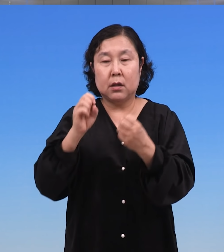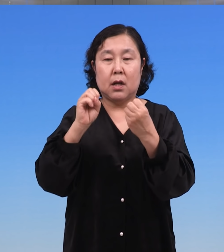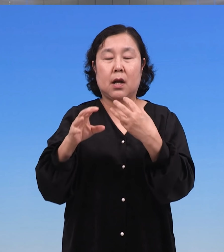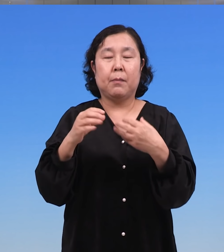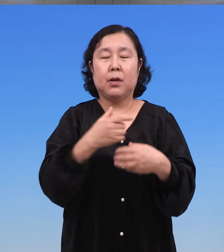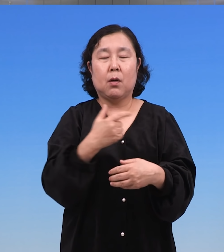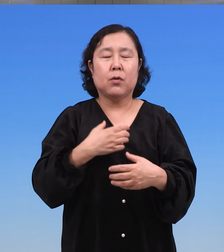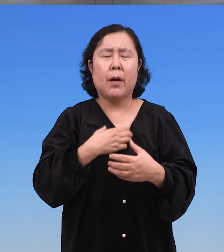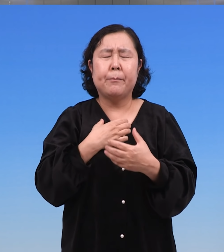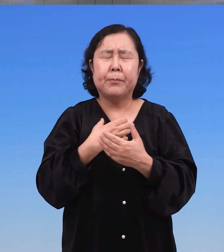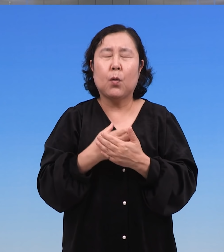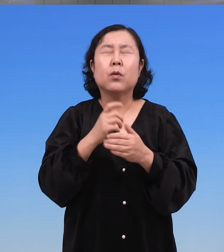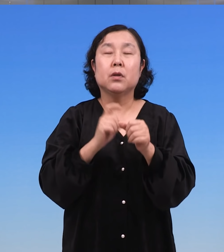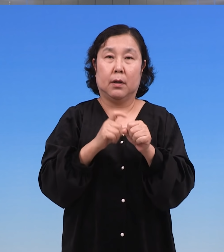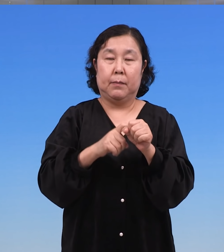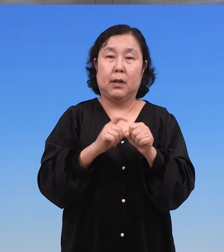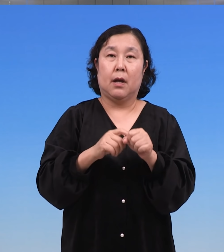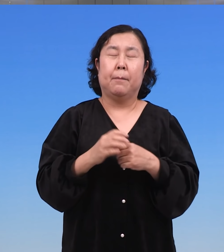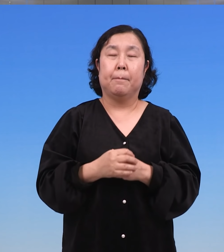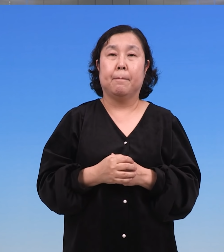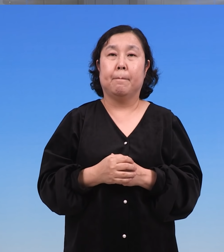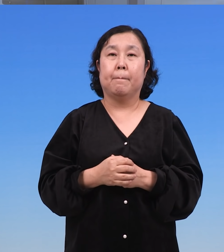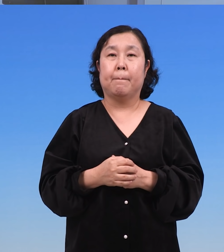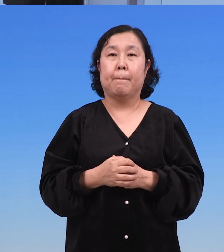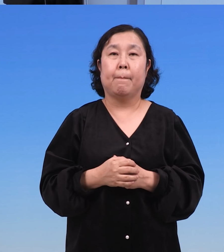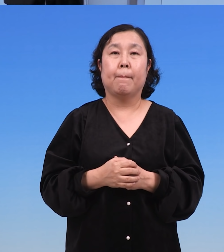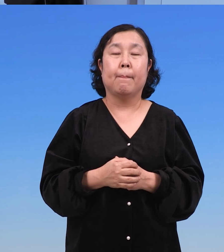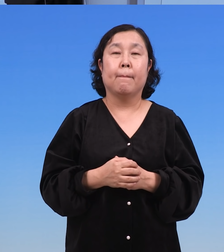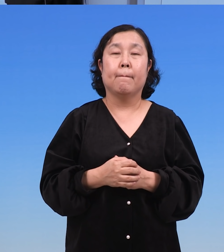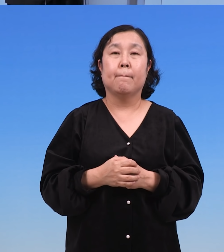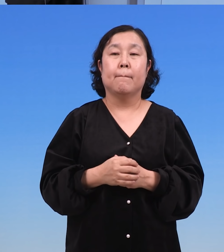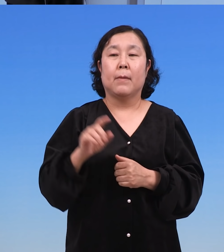너무 감동적이에요. 그 원장님 이런 말씀 하시더라고요.